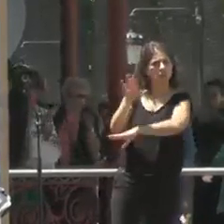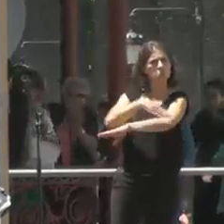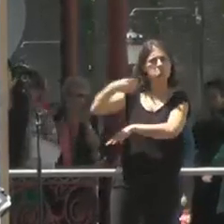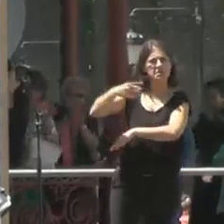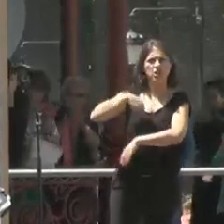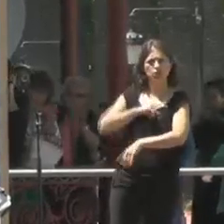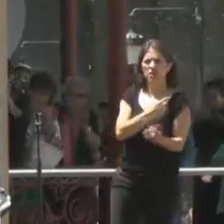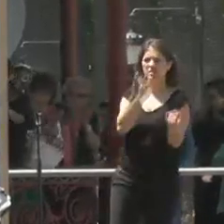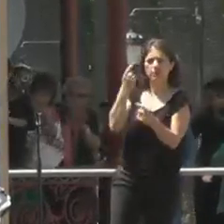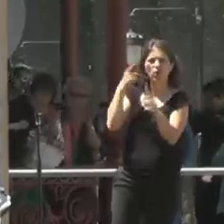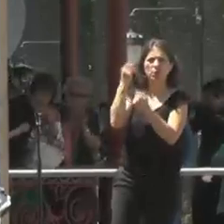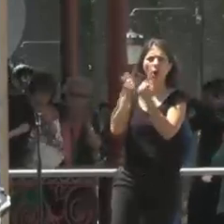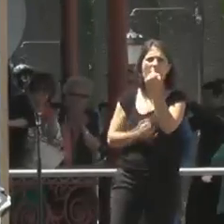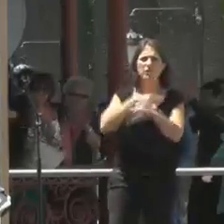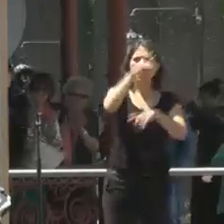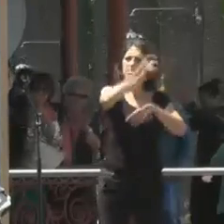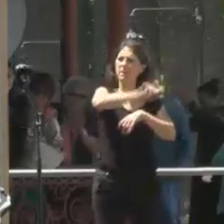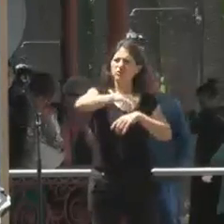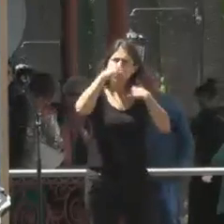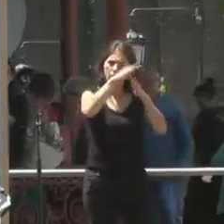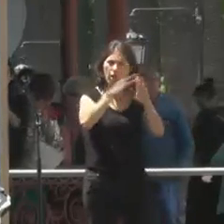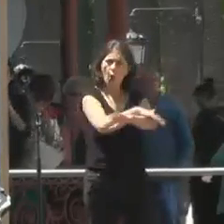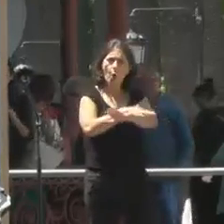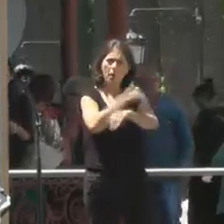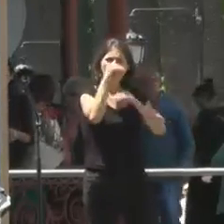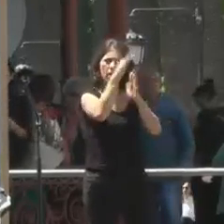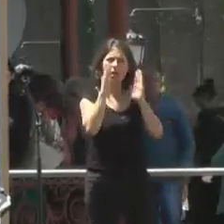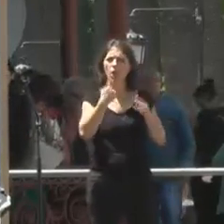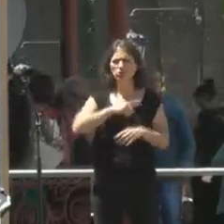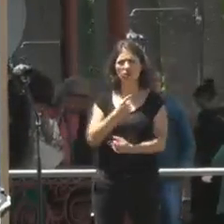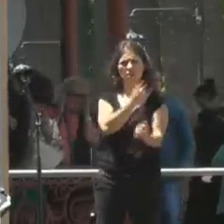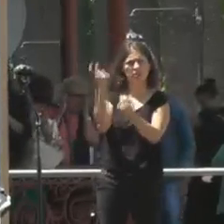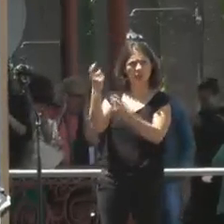nos axudes, para que gobernes para a xente, claro que te necesitamos.